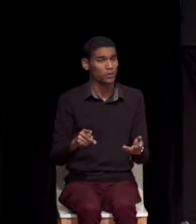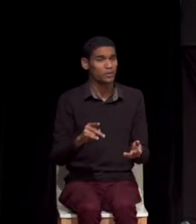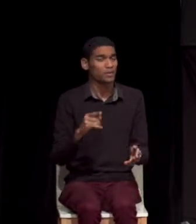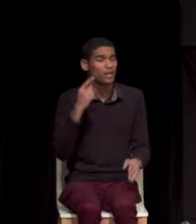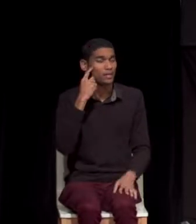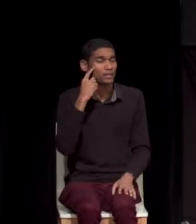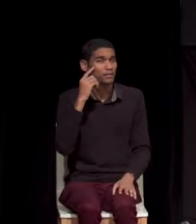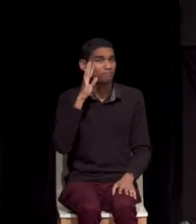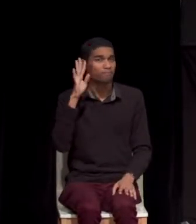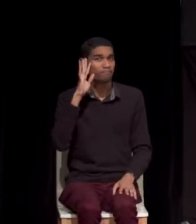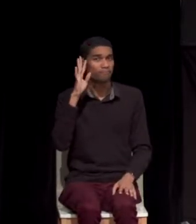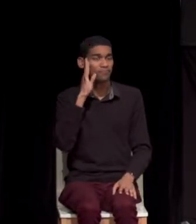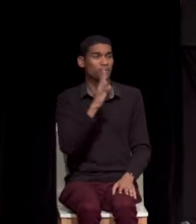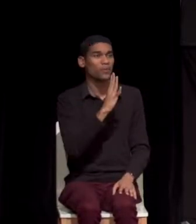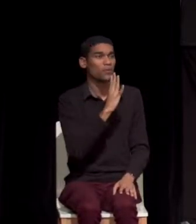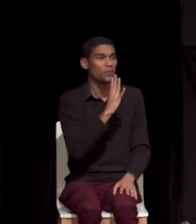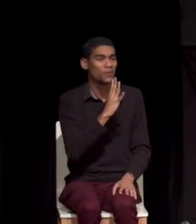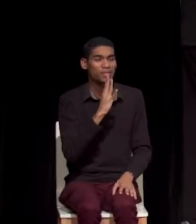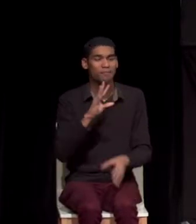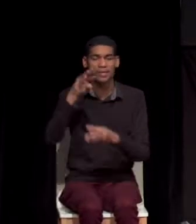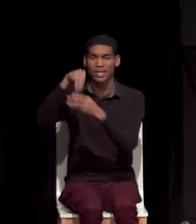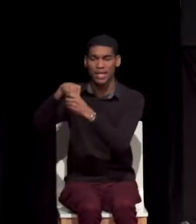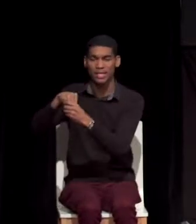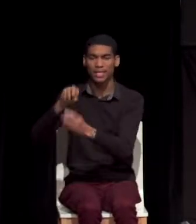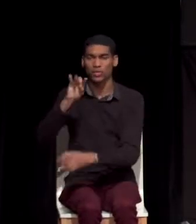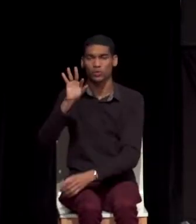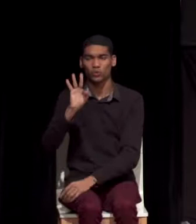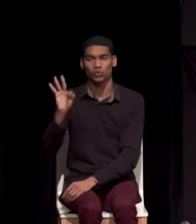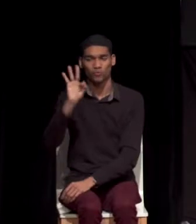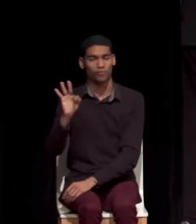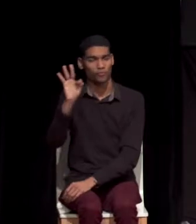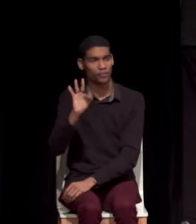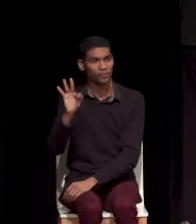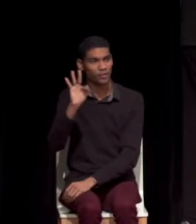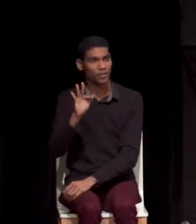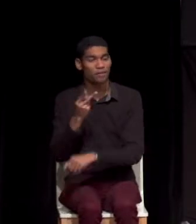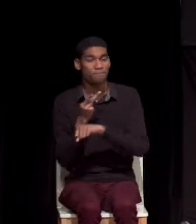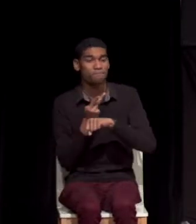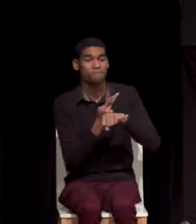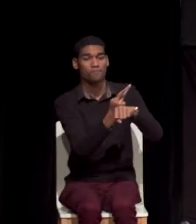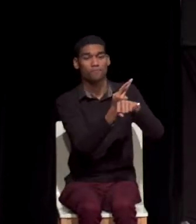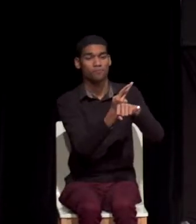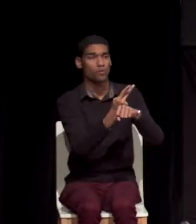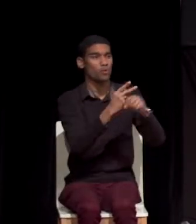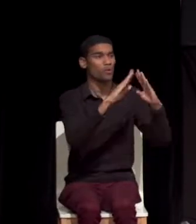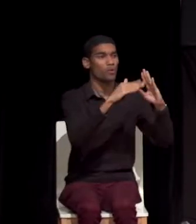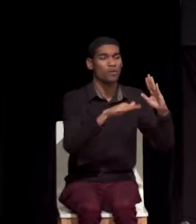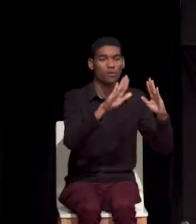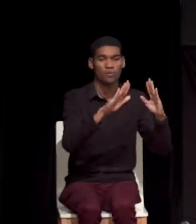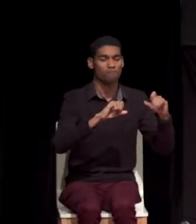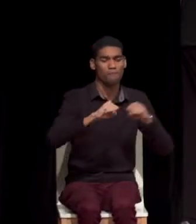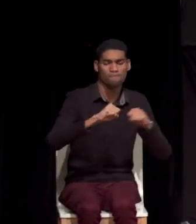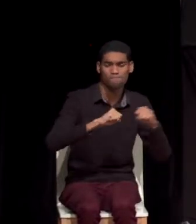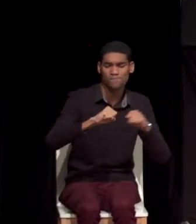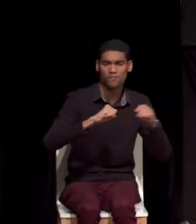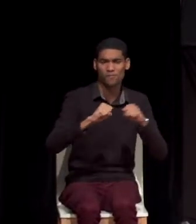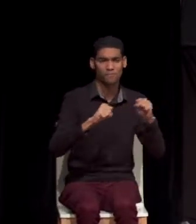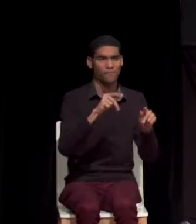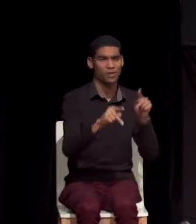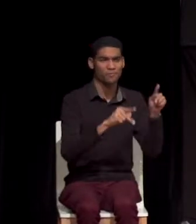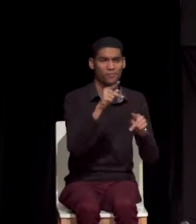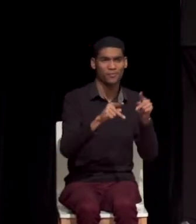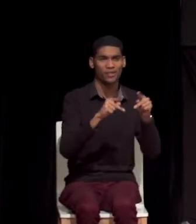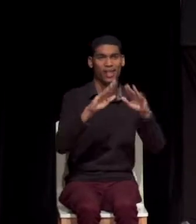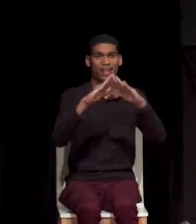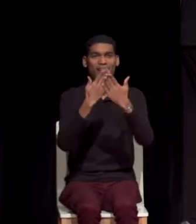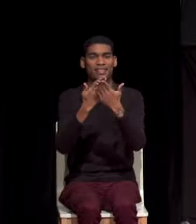dessa ideia de que conhecimento se produz na academia e ir buscar nos terreiros, nos movimentos populares, nas